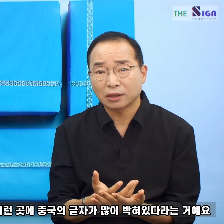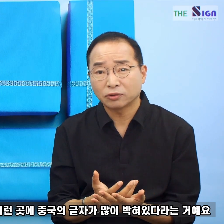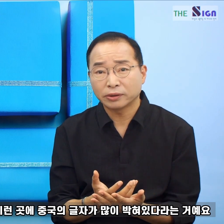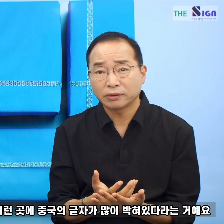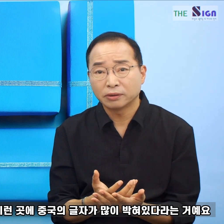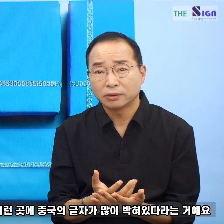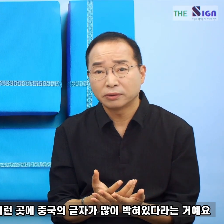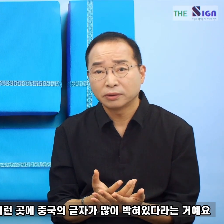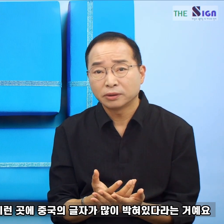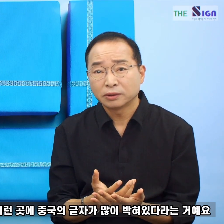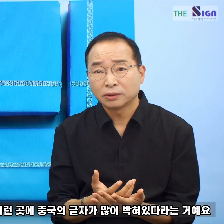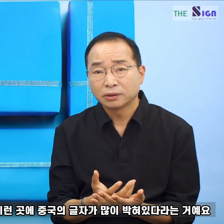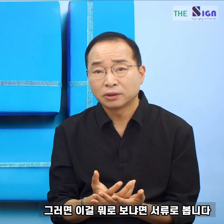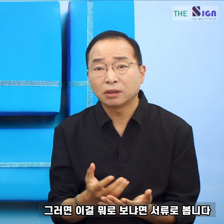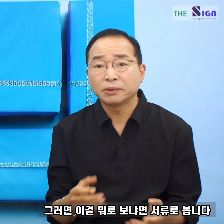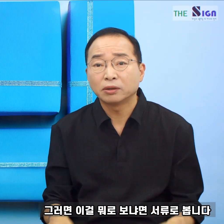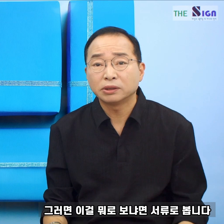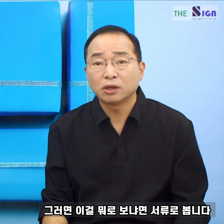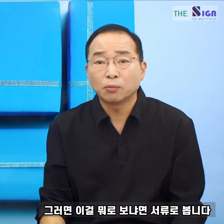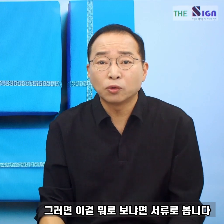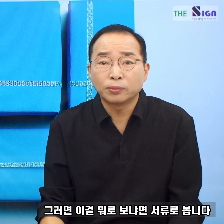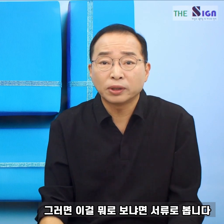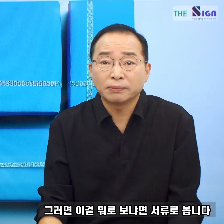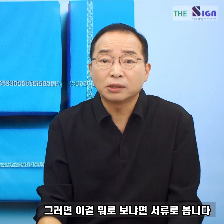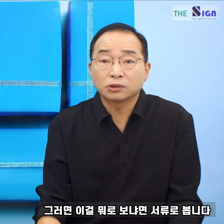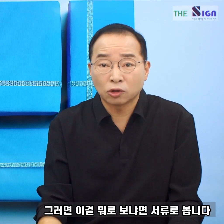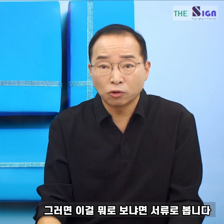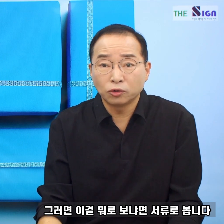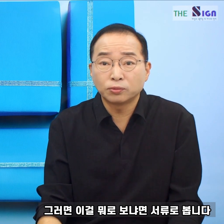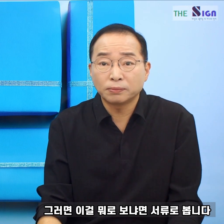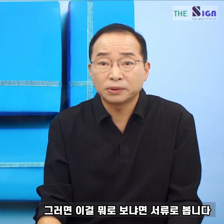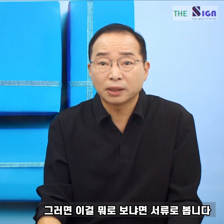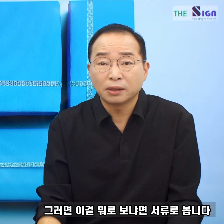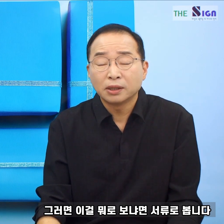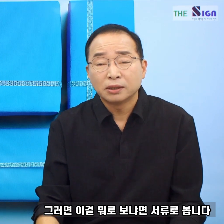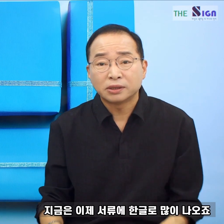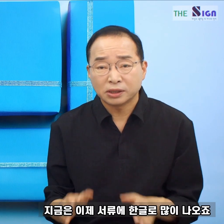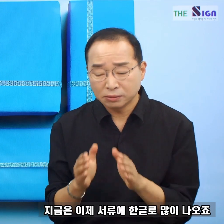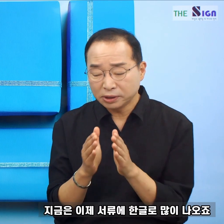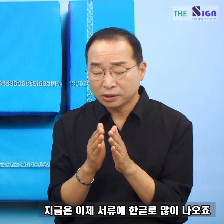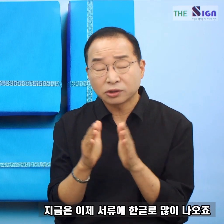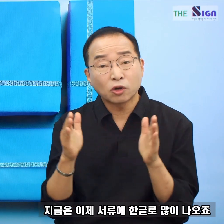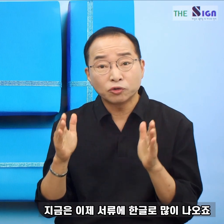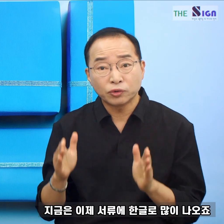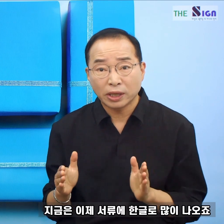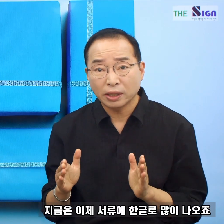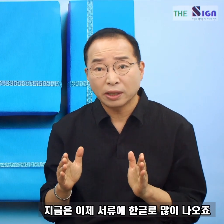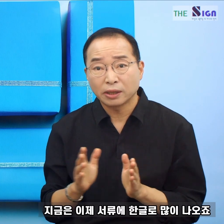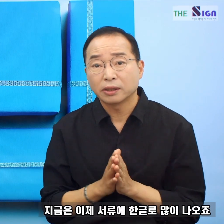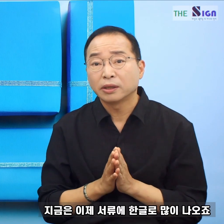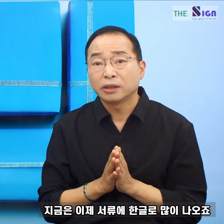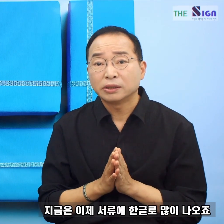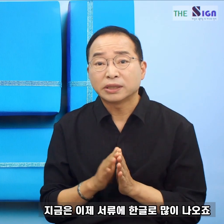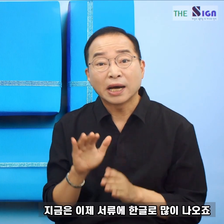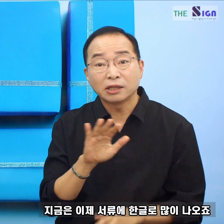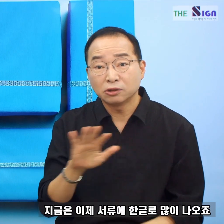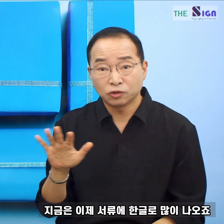거예요. 그러면 이걸 뭐로 보냐면 서류로 봅니다. 지금은 이제 서류에 이제 한글로 이제